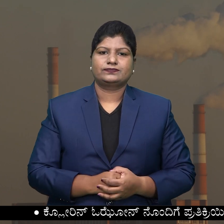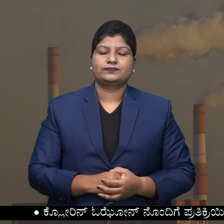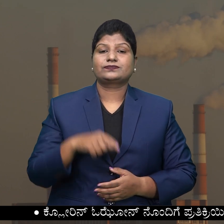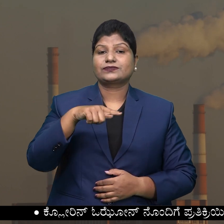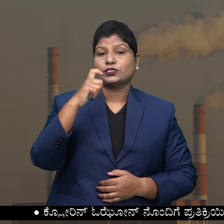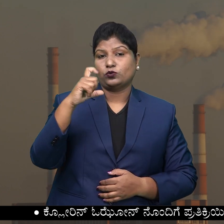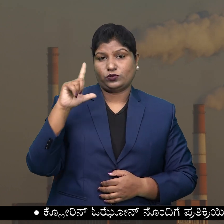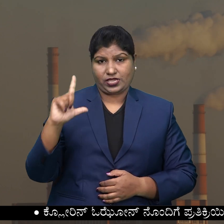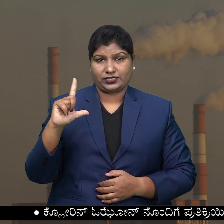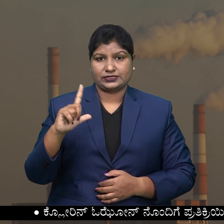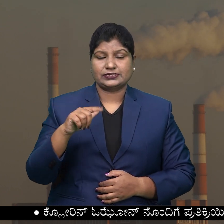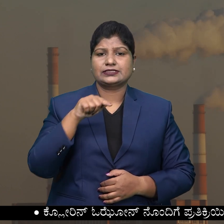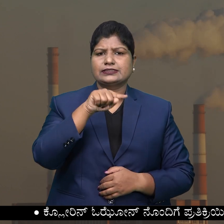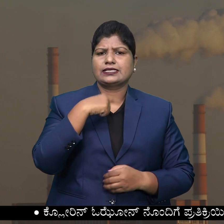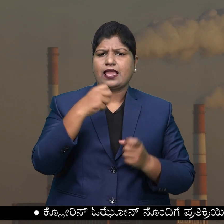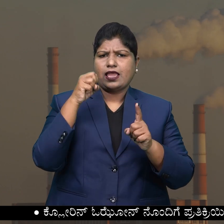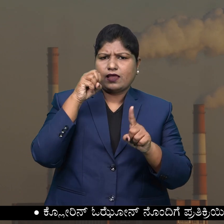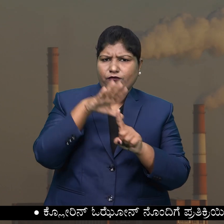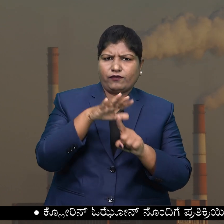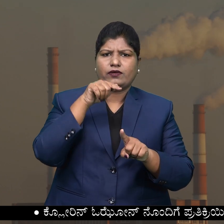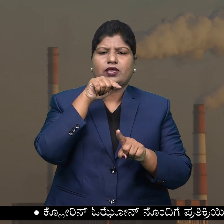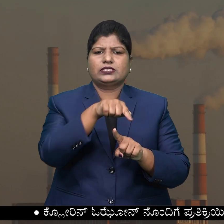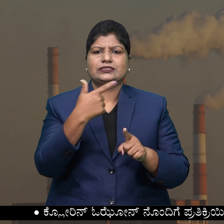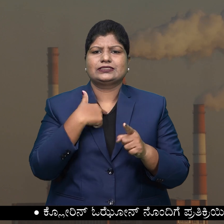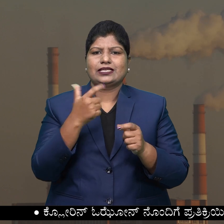ಕ್ಲೋರಿನ್ ಓಝೋನ್ನೊಂದಿಗೆ ಪ್ರತಿಕ್ರಿಯಿಸುತ್ತೆ ಮತ್ತು ಅದನ್ನ ಆಮ್ಲಜನಕವಾಗಿ ಒಡೆಯುತ್ತದೆ.